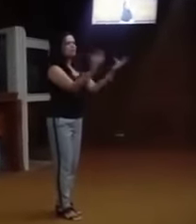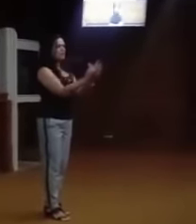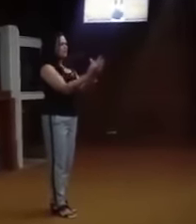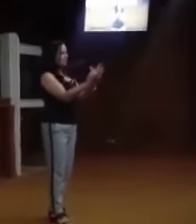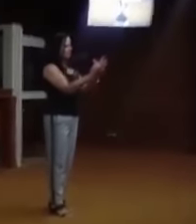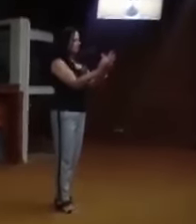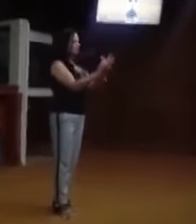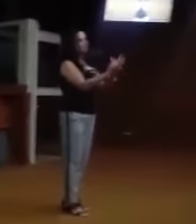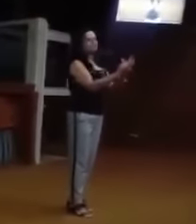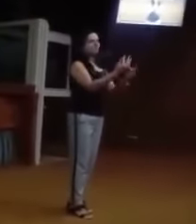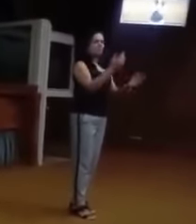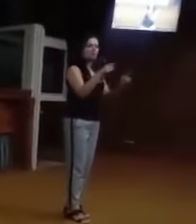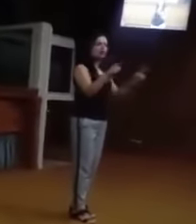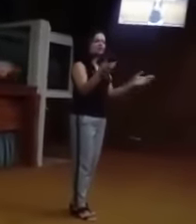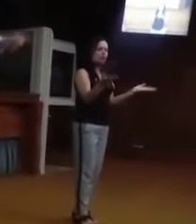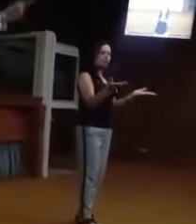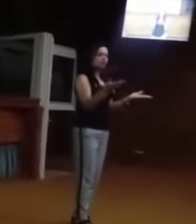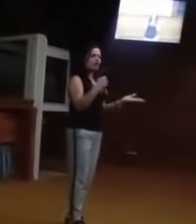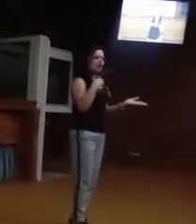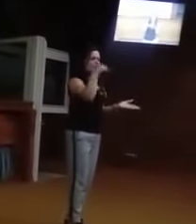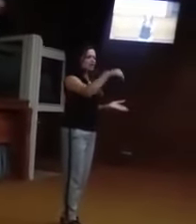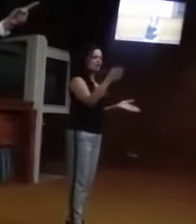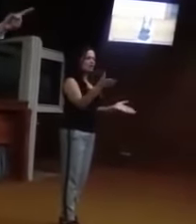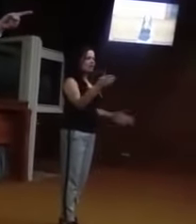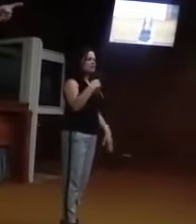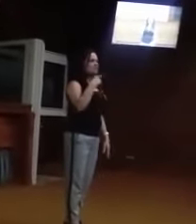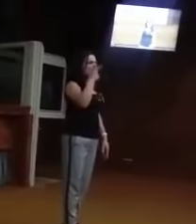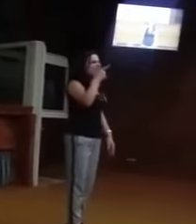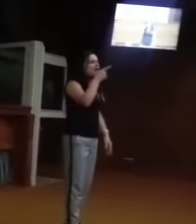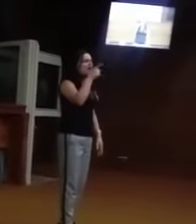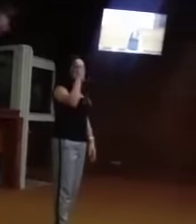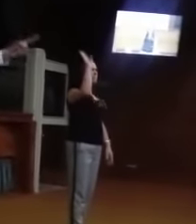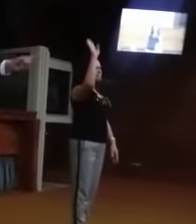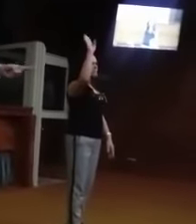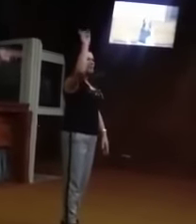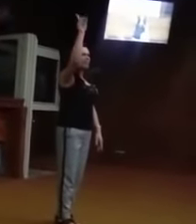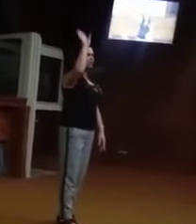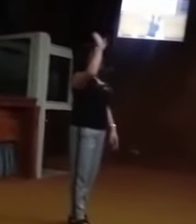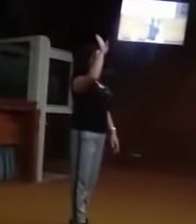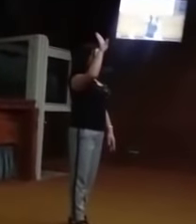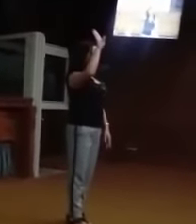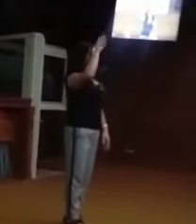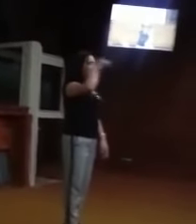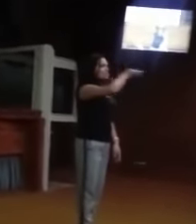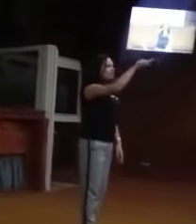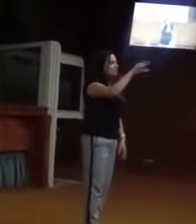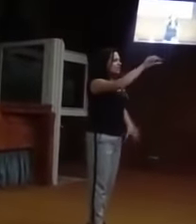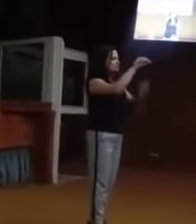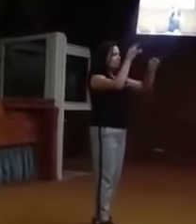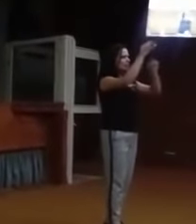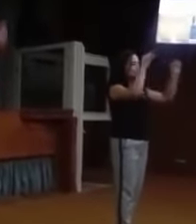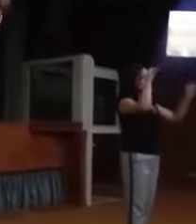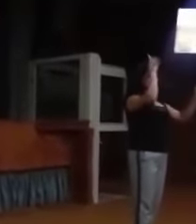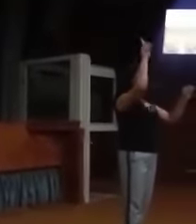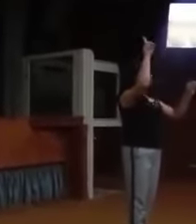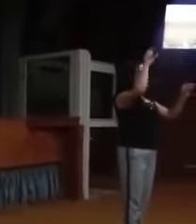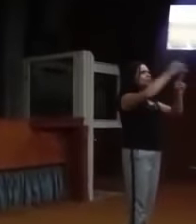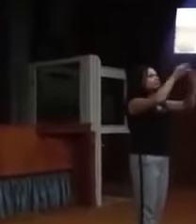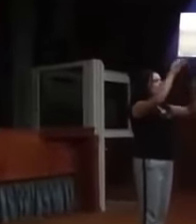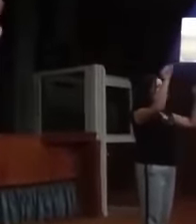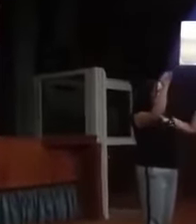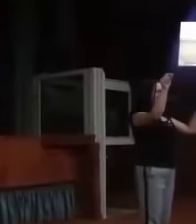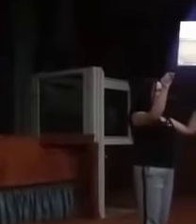da república dizer sobre a sua vida: quem te prometeu foi Deus, quem te escolheu foi Deus, quem te separou foi Deus. Amém. Chegou o tempo